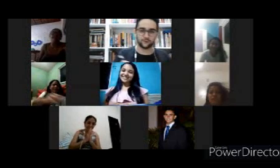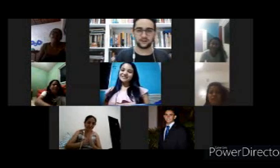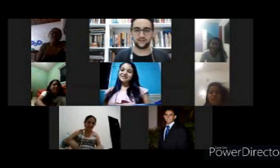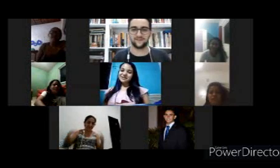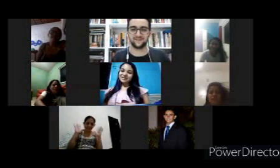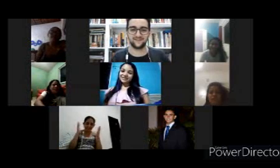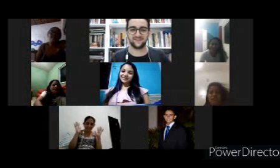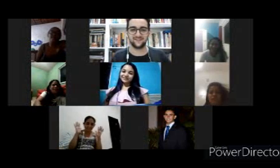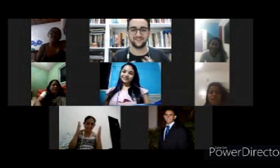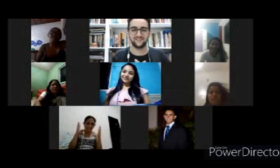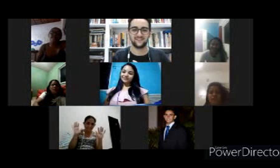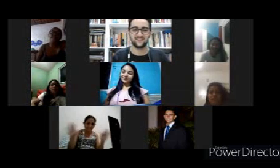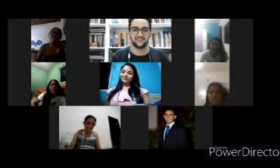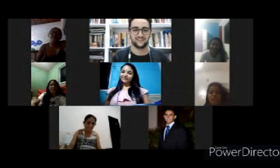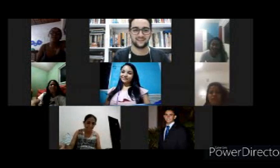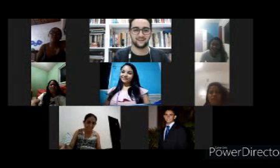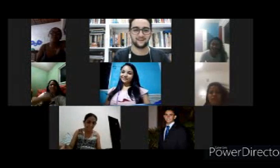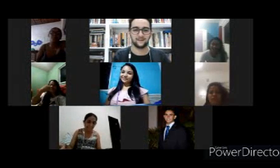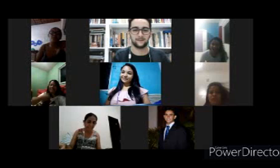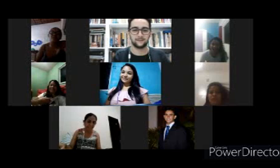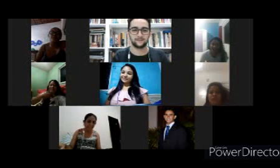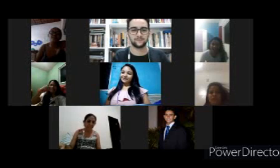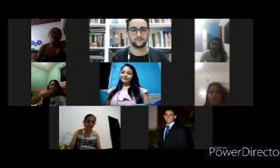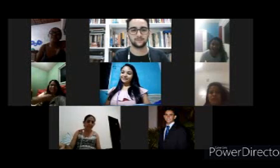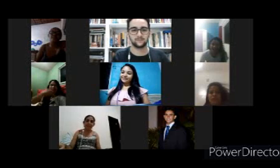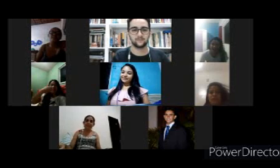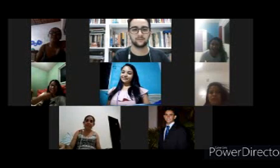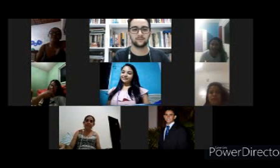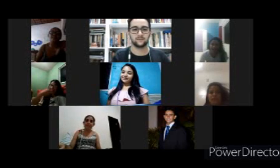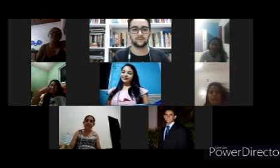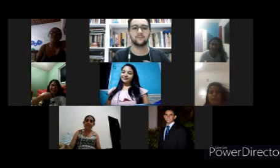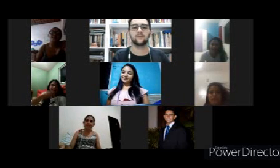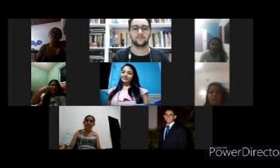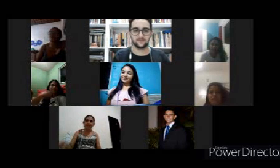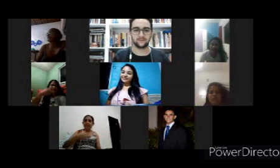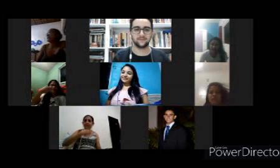fruta. Fruta. Maçã. Amo maçã.